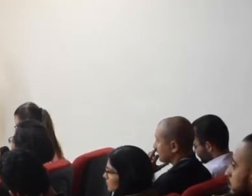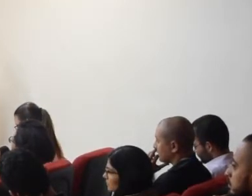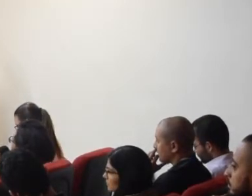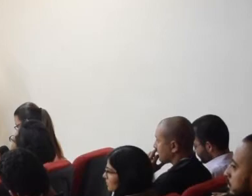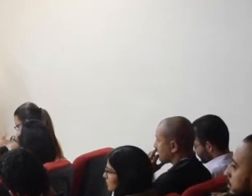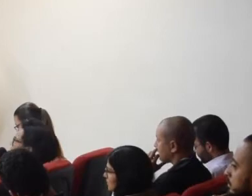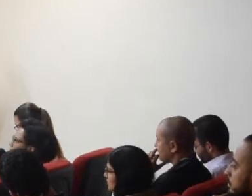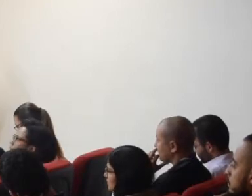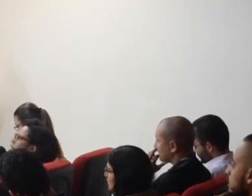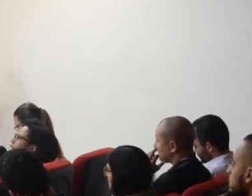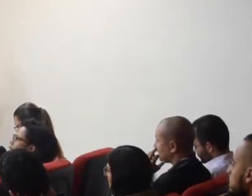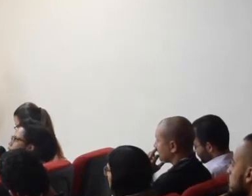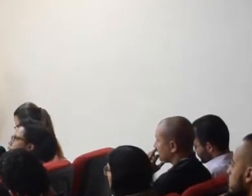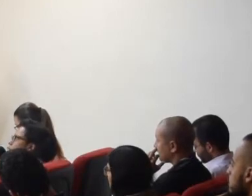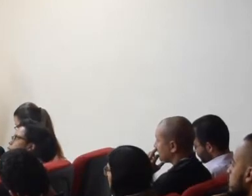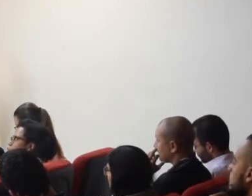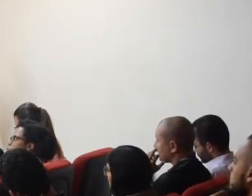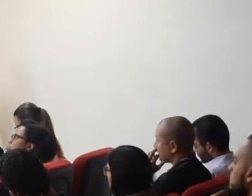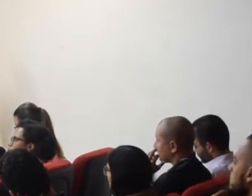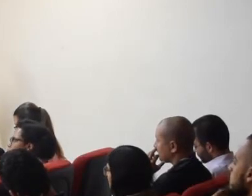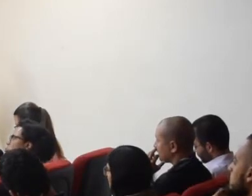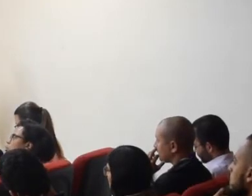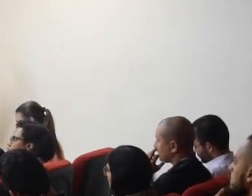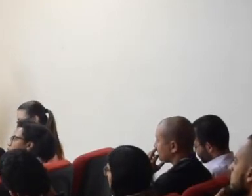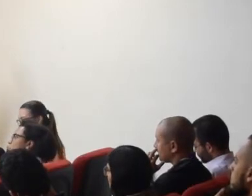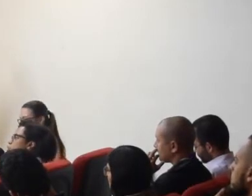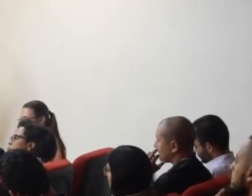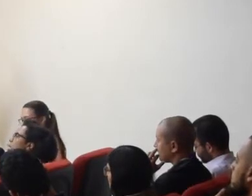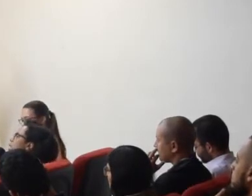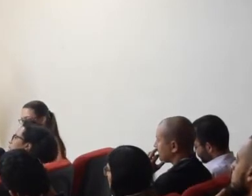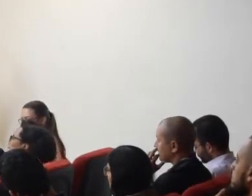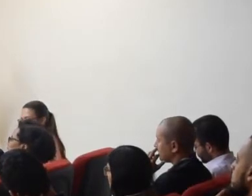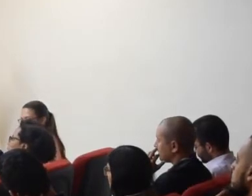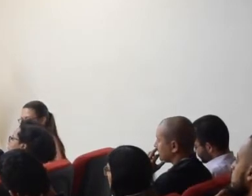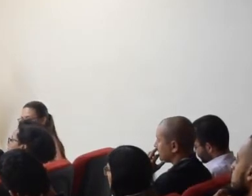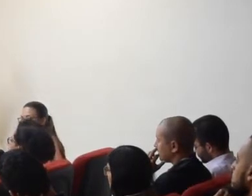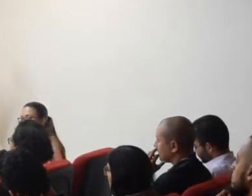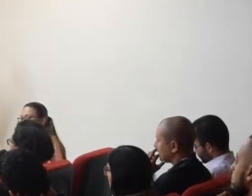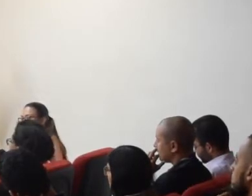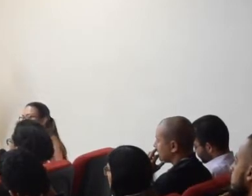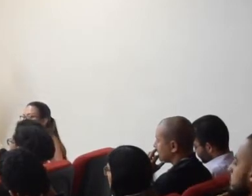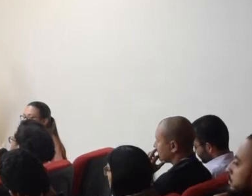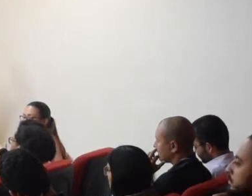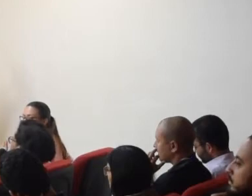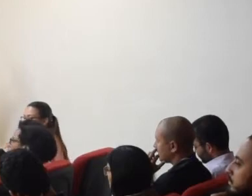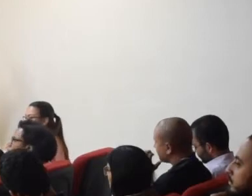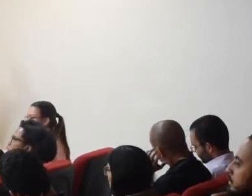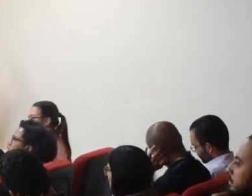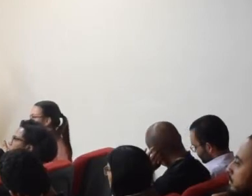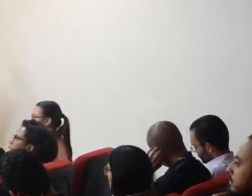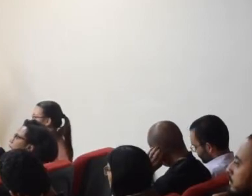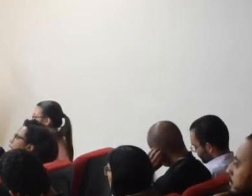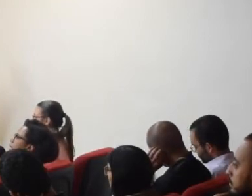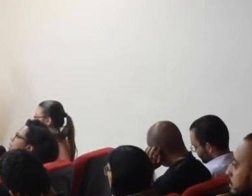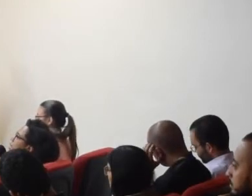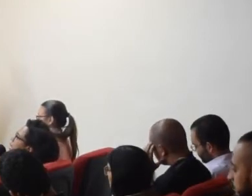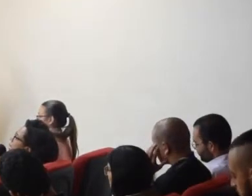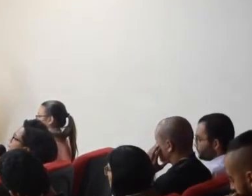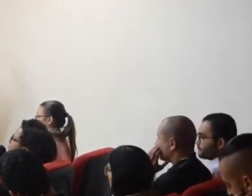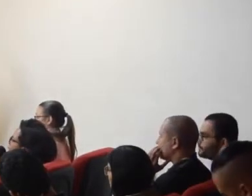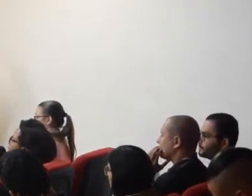en lenguaje, en enseñanza, en educación. También podría ser otro tema que creo que las discusiones de diversidad no estarían